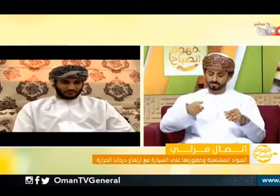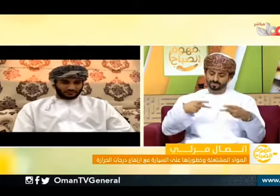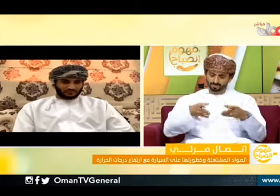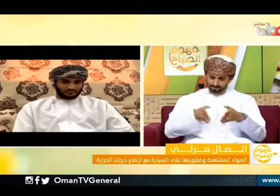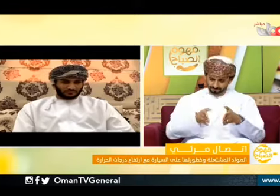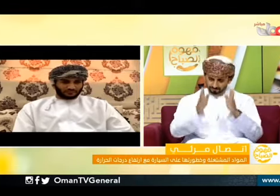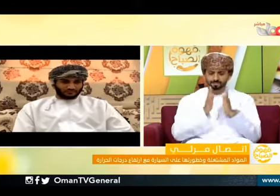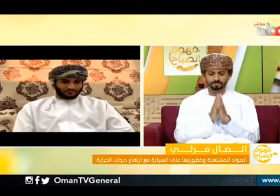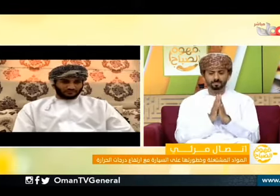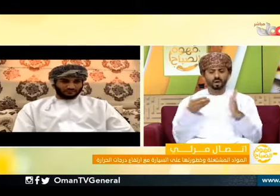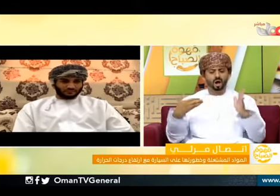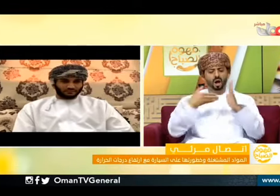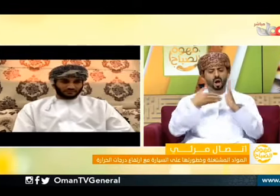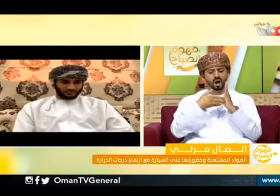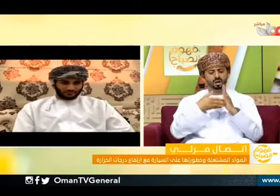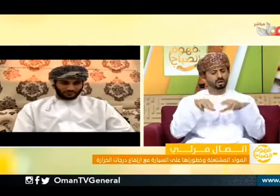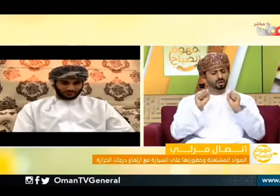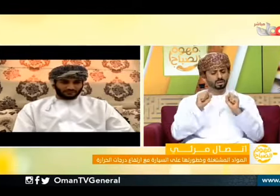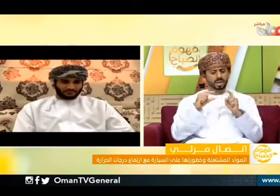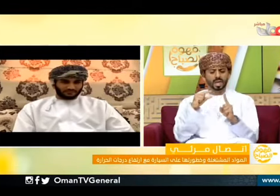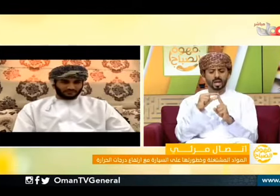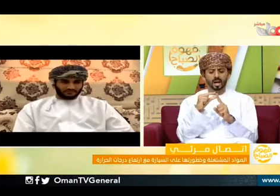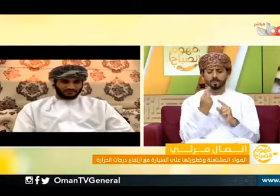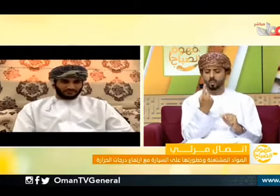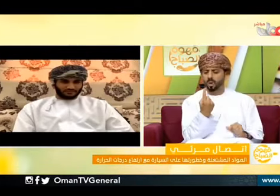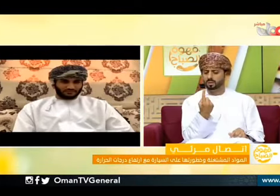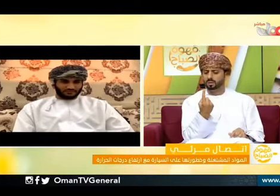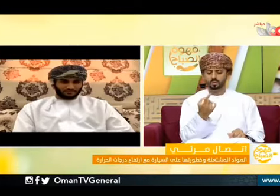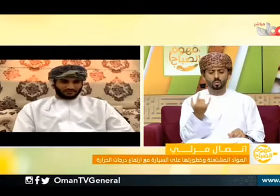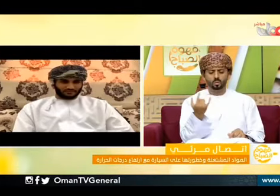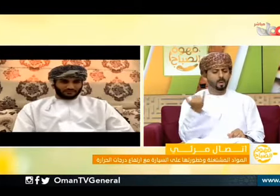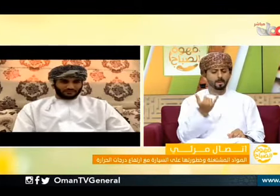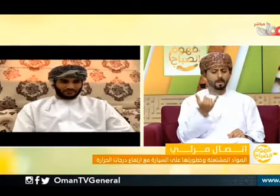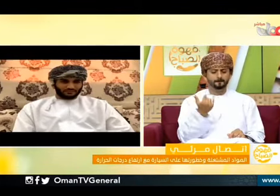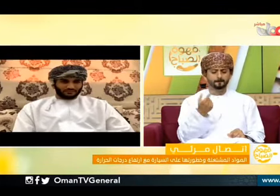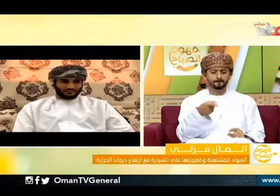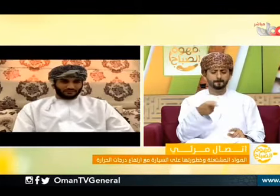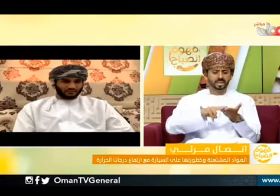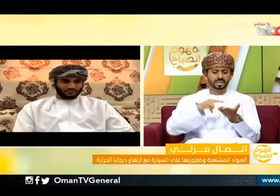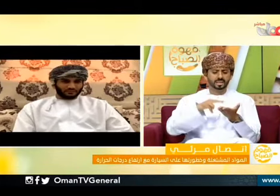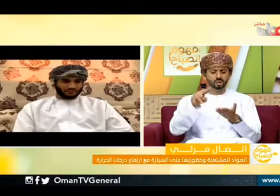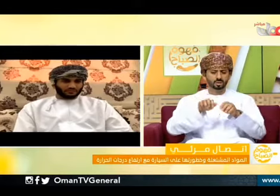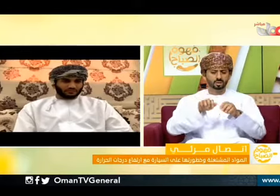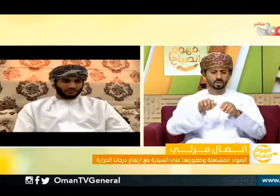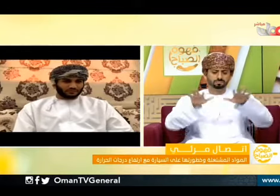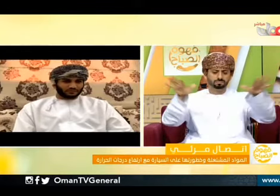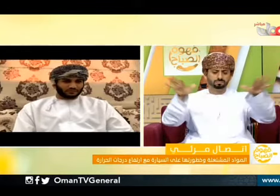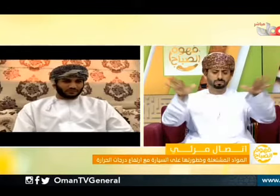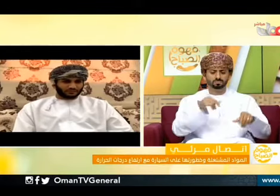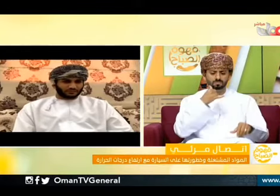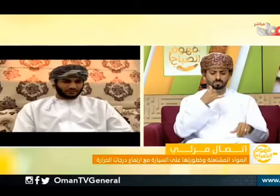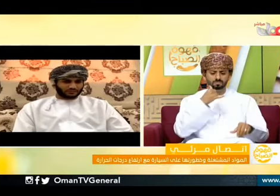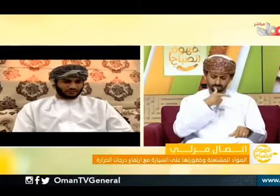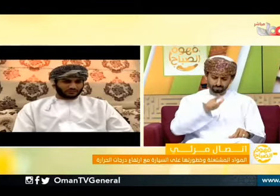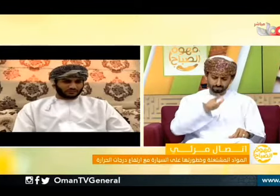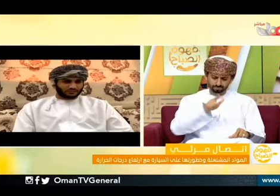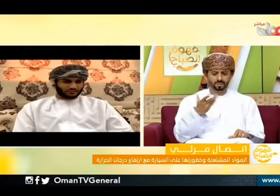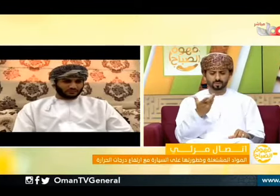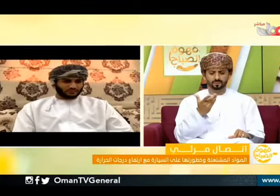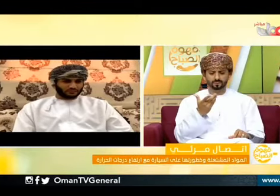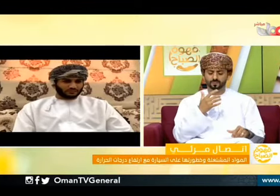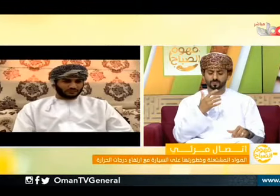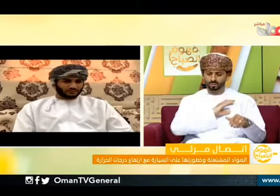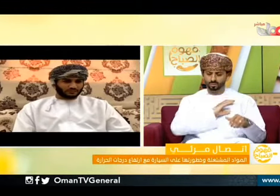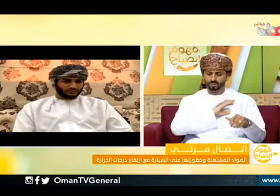الإجراءات الوقائية متعلقة بالمركبة. في الأخيرة، الكلمة الأخيرة اللي أحب ومهمة جدا أنها ترسلها للجميع بحيث